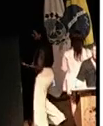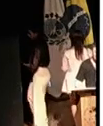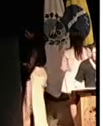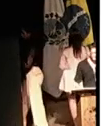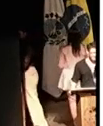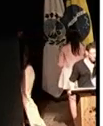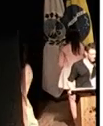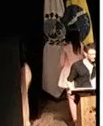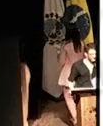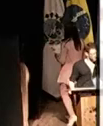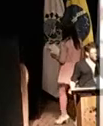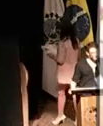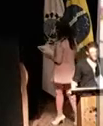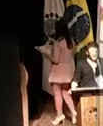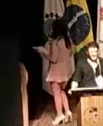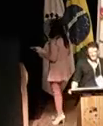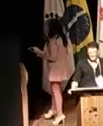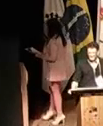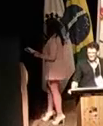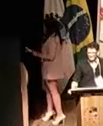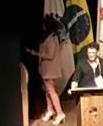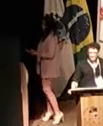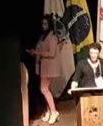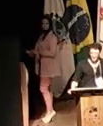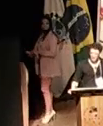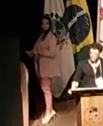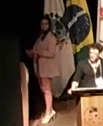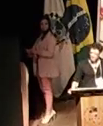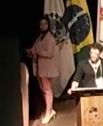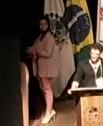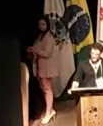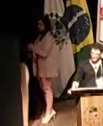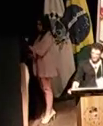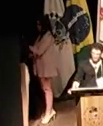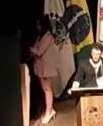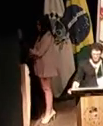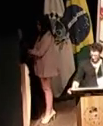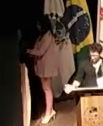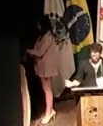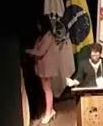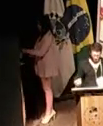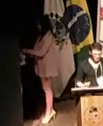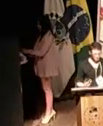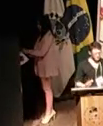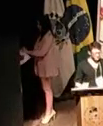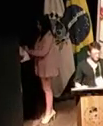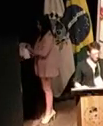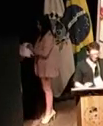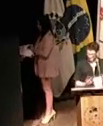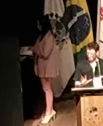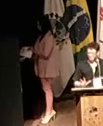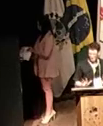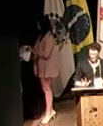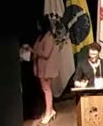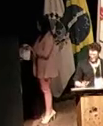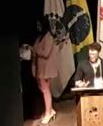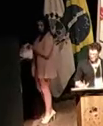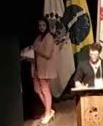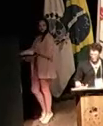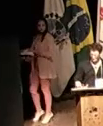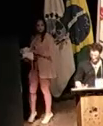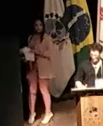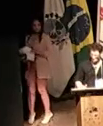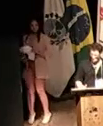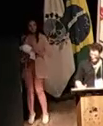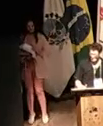Boa tarde pessoal satisfação está aqui com vocês nesse momento vou usar o púlpito para poder gesticular